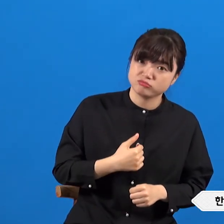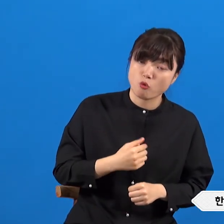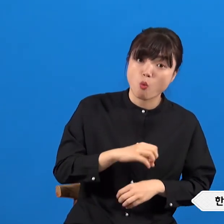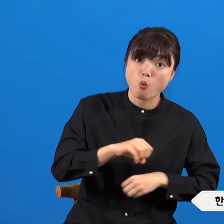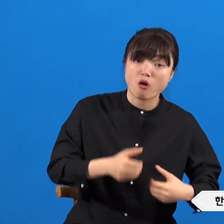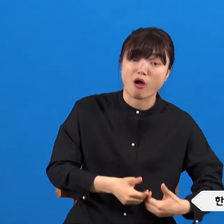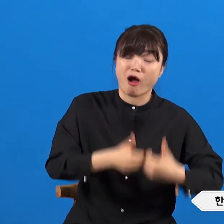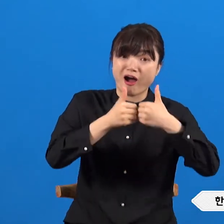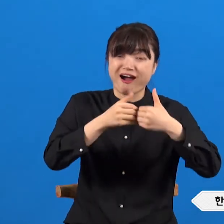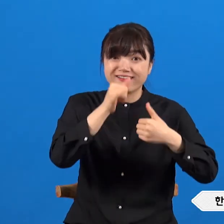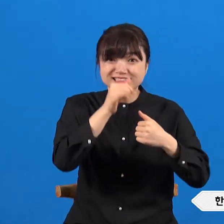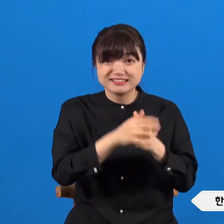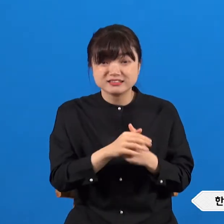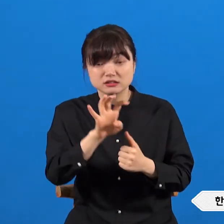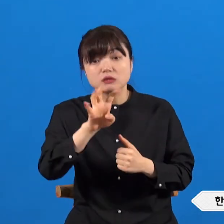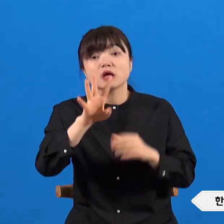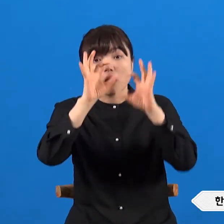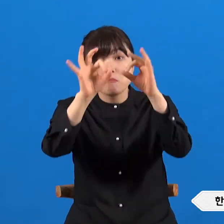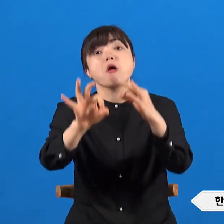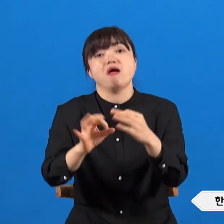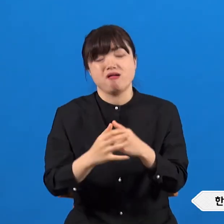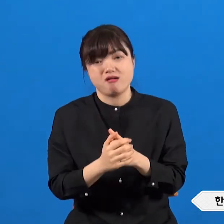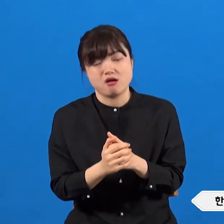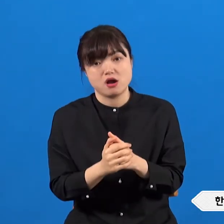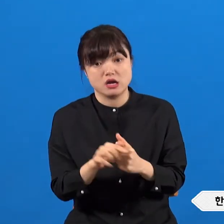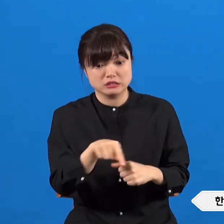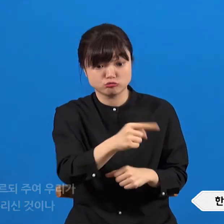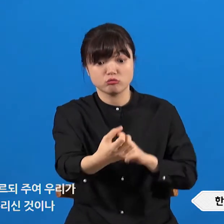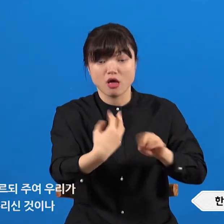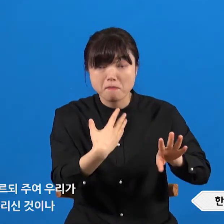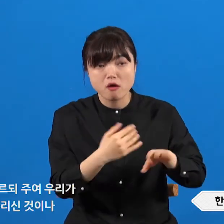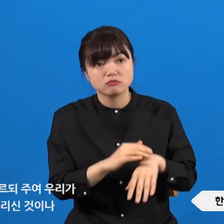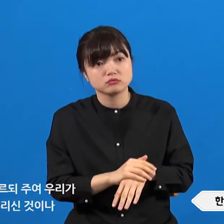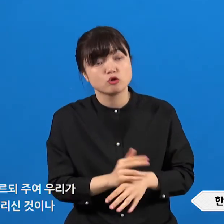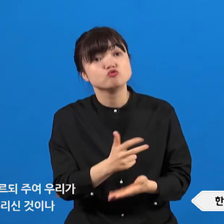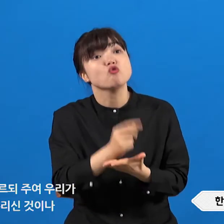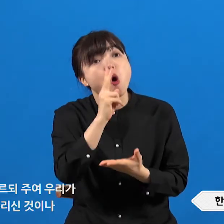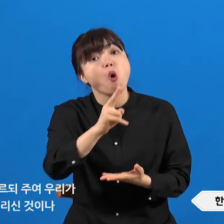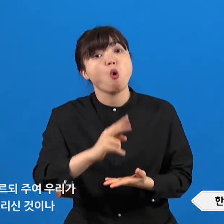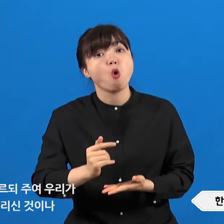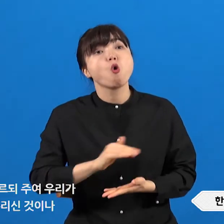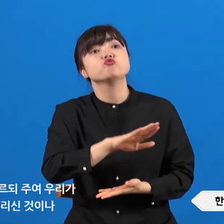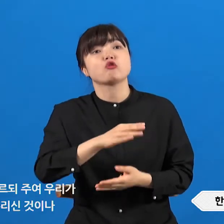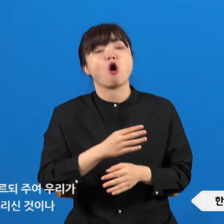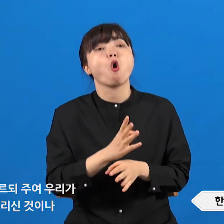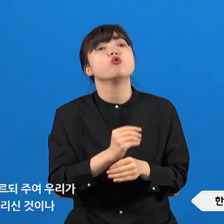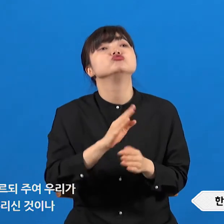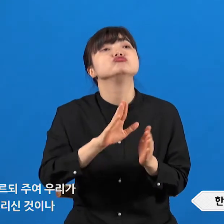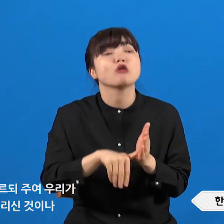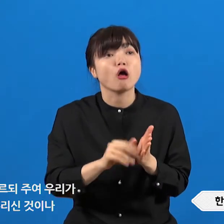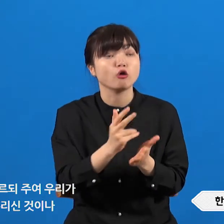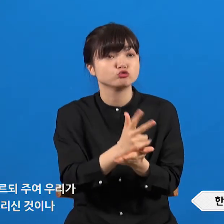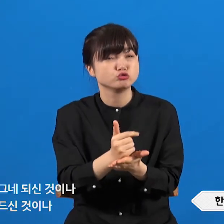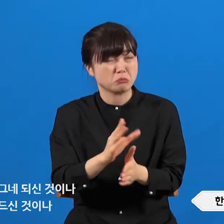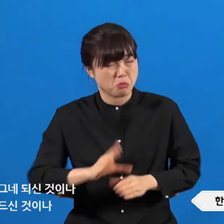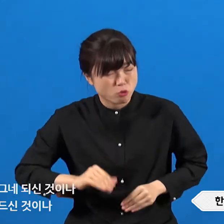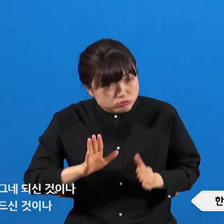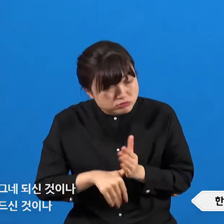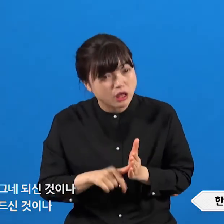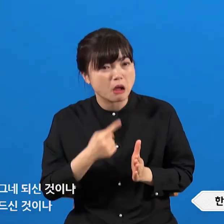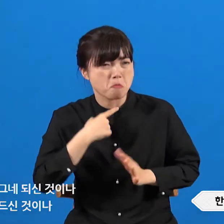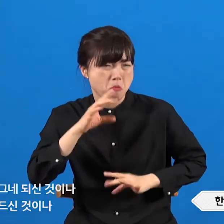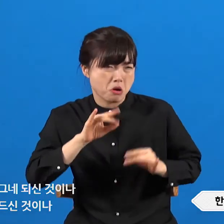대어듭니다. 44절에 보십시오. 그들도 대답하여 이르되 주여, 우리가 어느 때에 주께서 줄이신